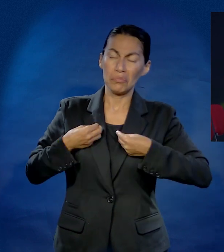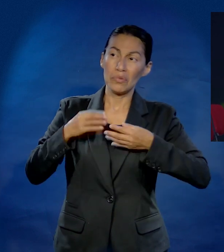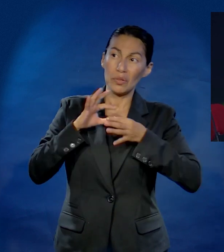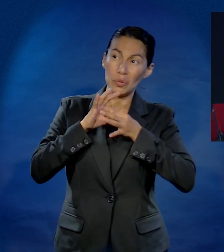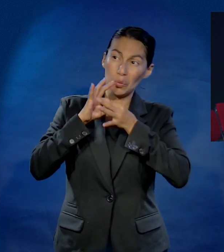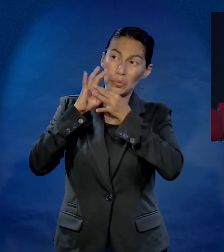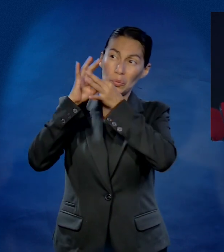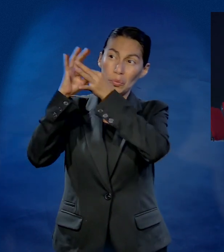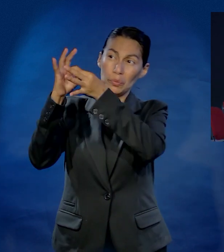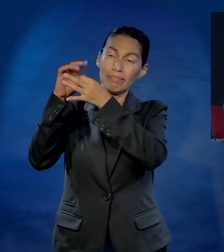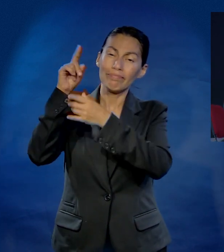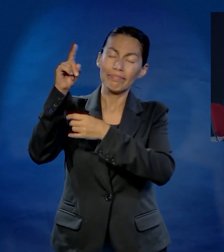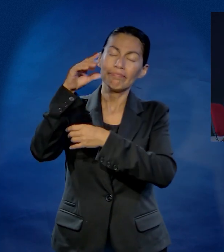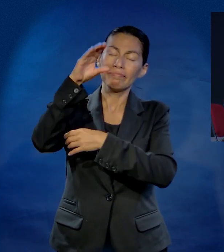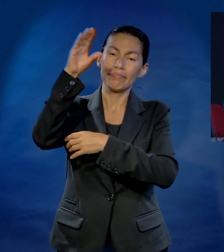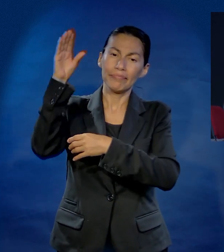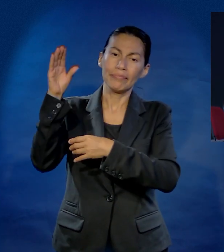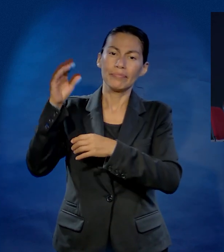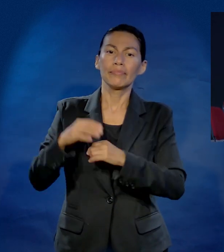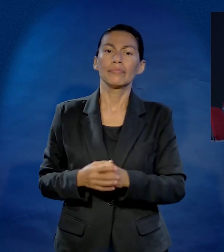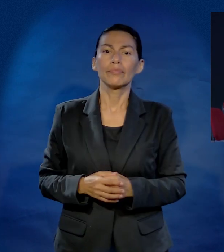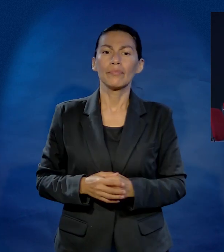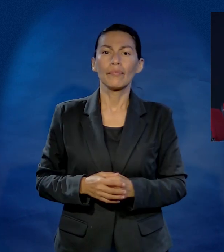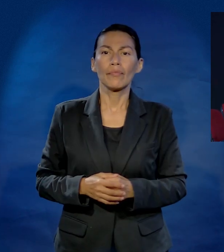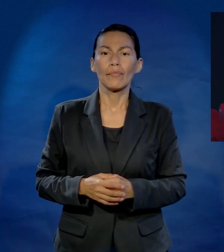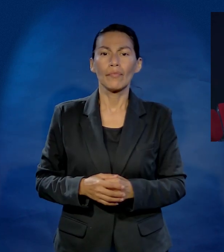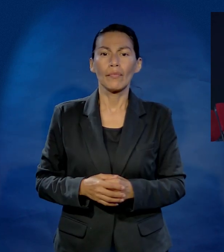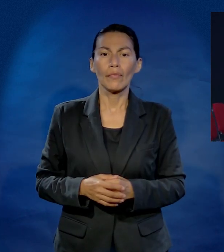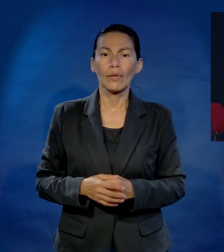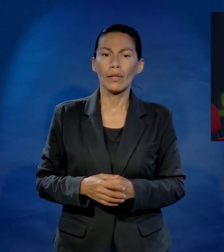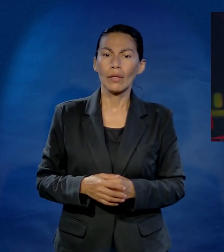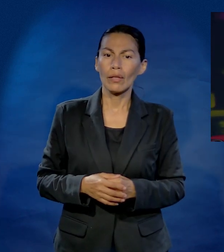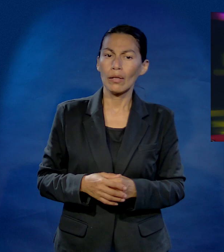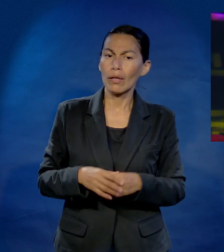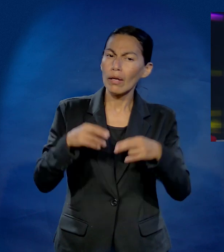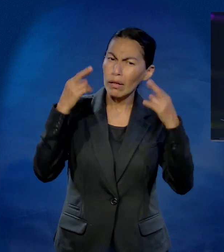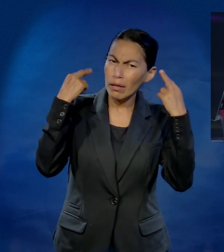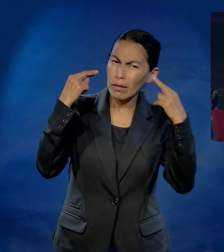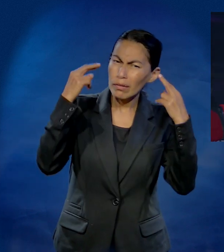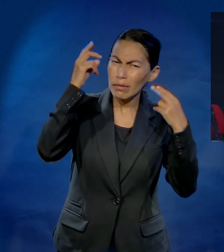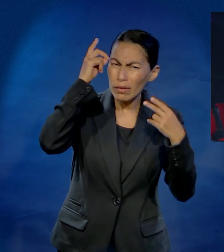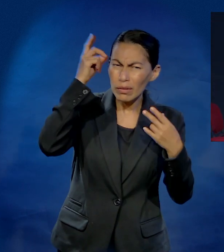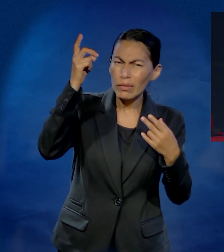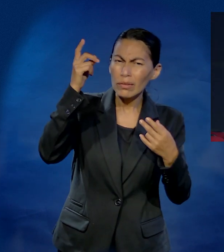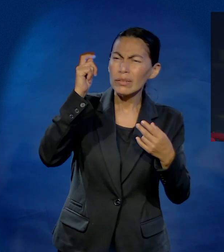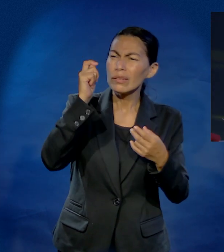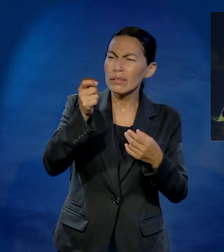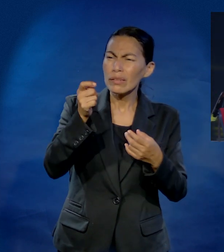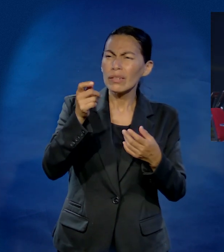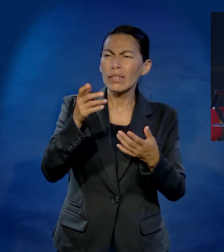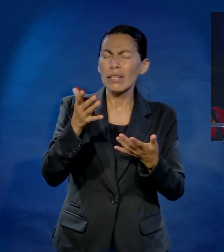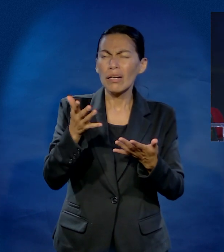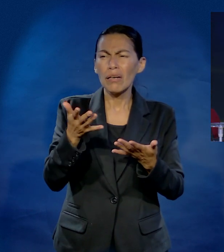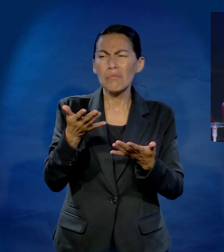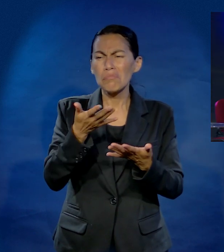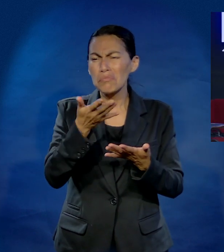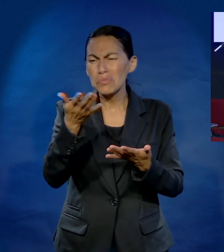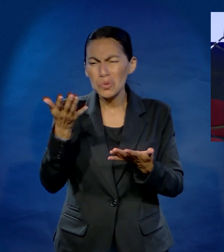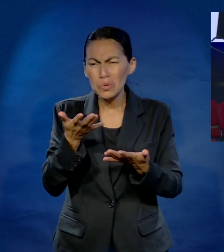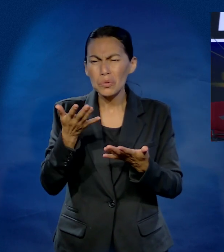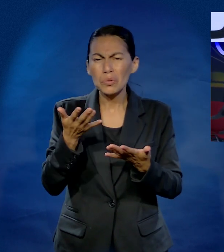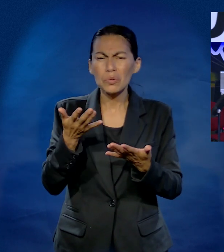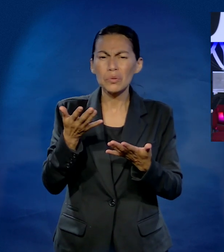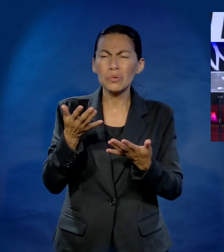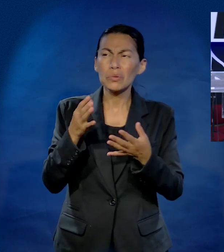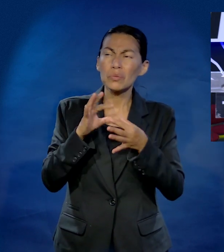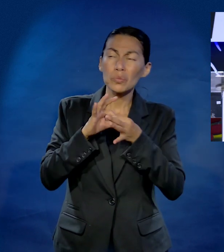los que son guiados por el Espíritu Santo, esas son las personas que son guiadas y viven en el reino de Dios. El reino de Dios